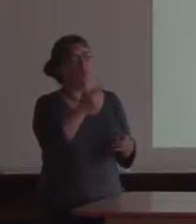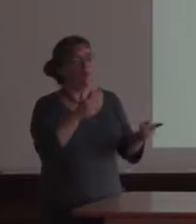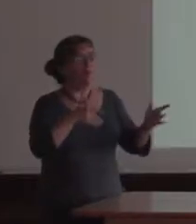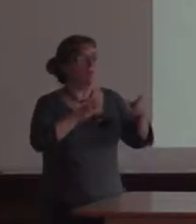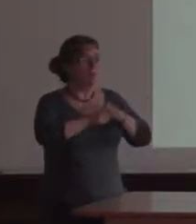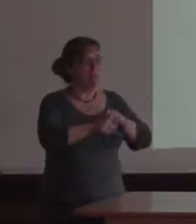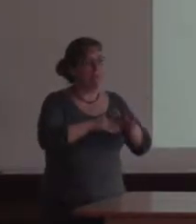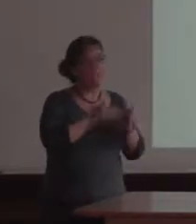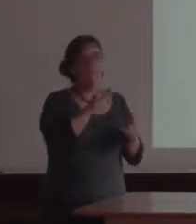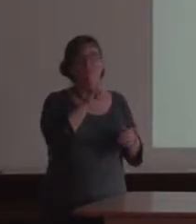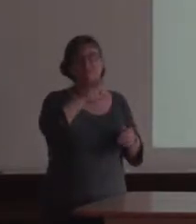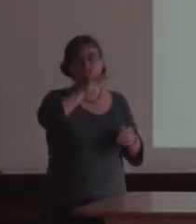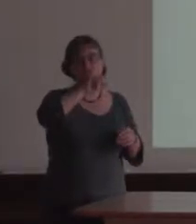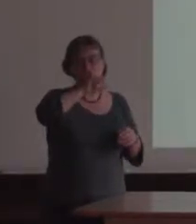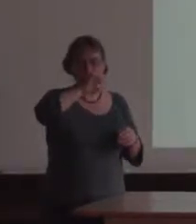verra justement par la suite.